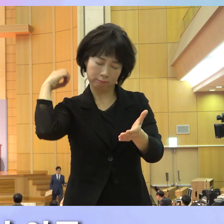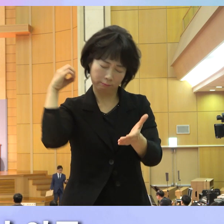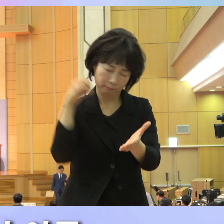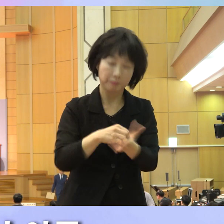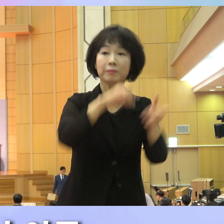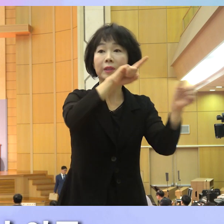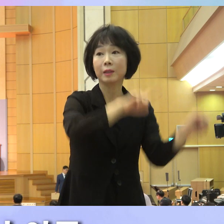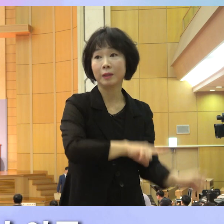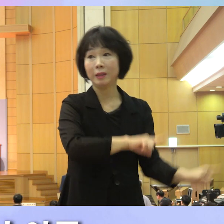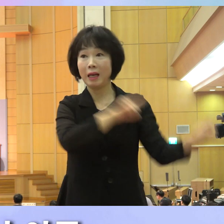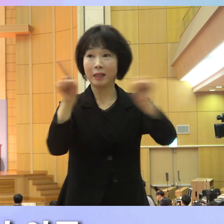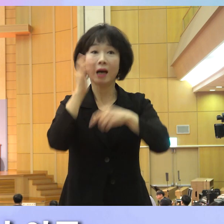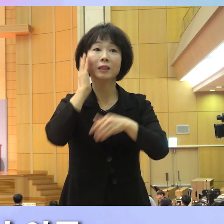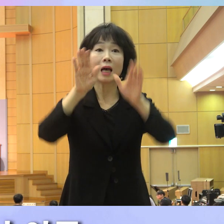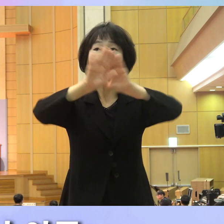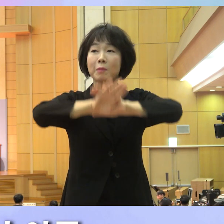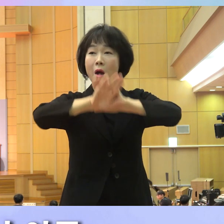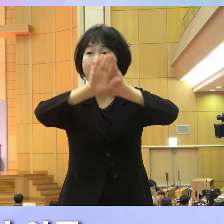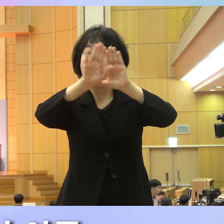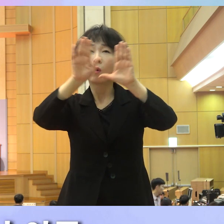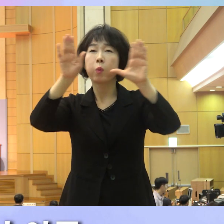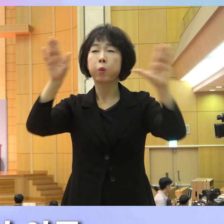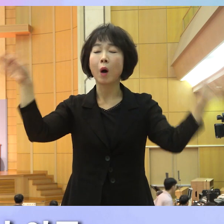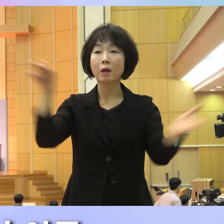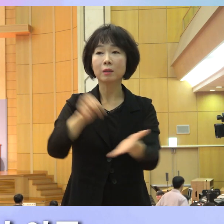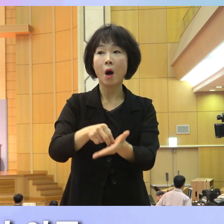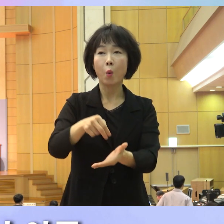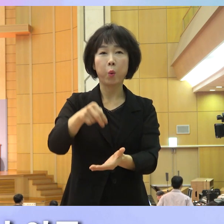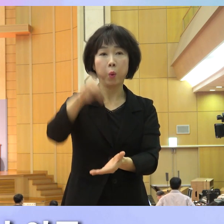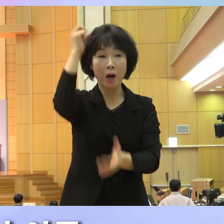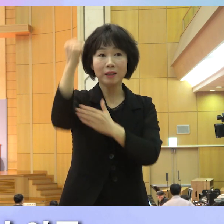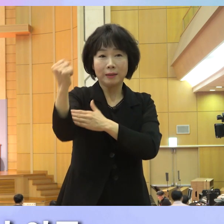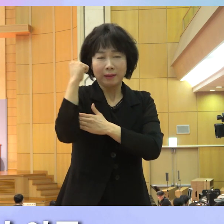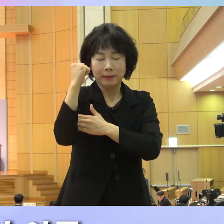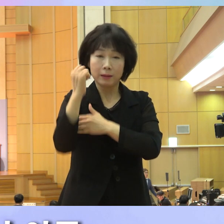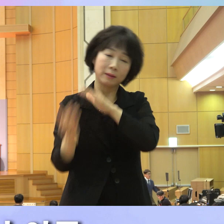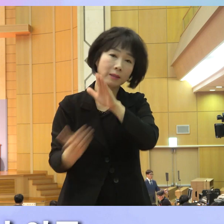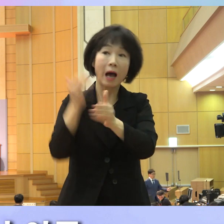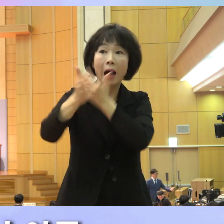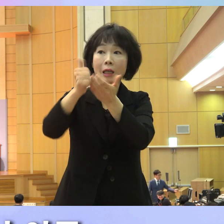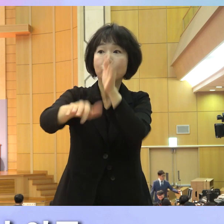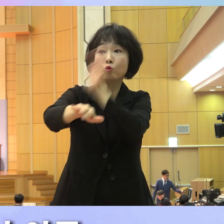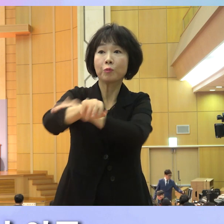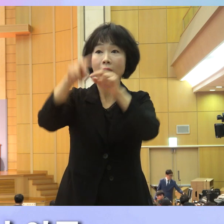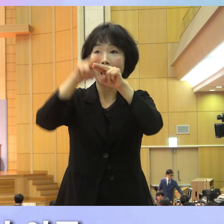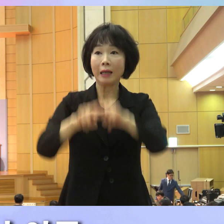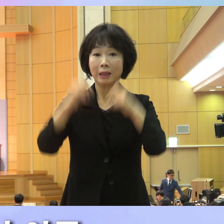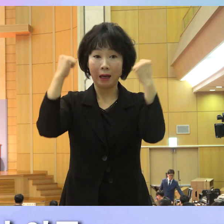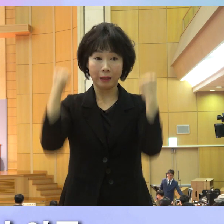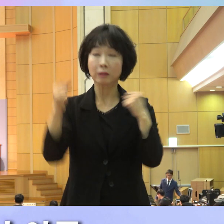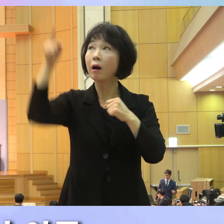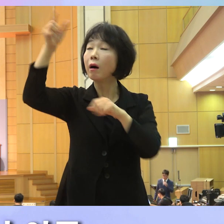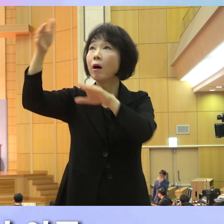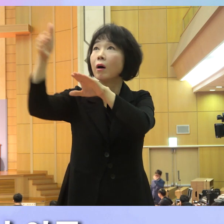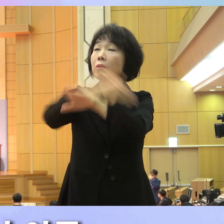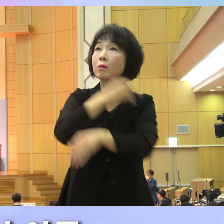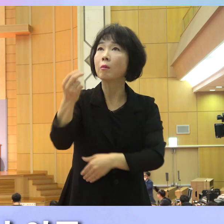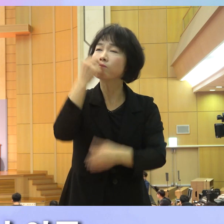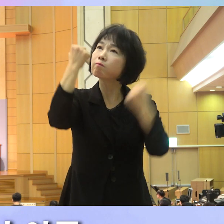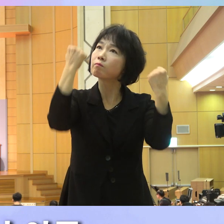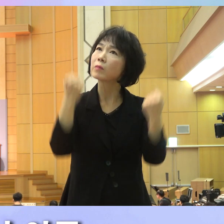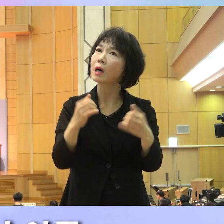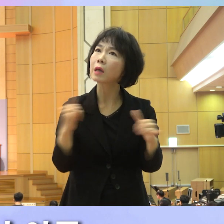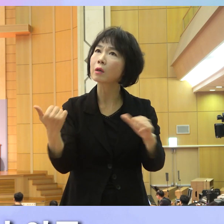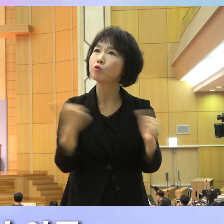만에 죽은 자 가운데서 다시 살아나시며 하늘에 오르사 전능하신 하나님 우편에 앉아 계시다가